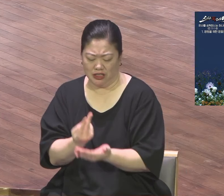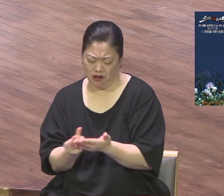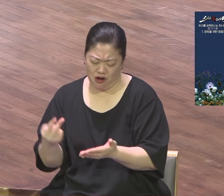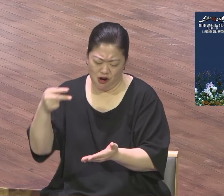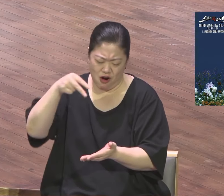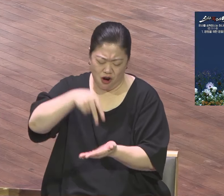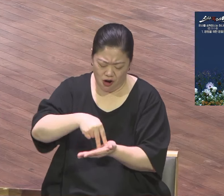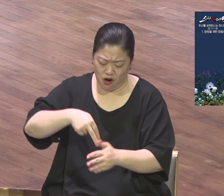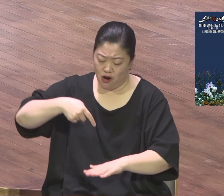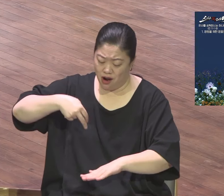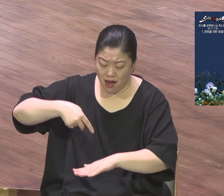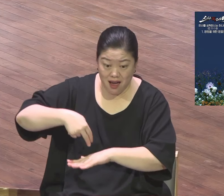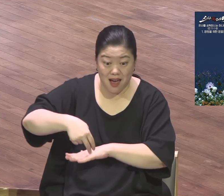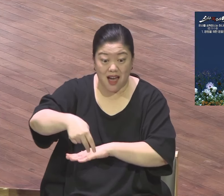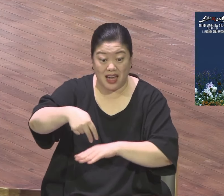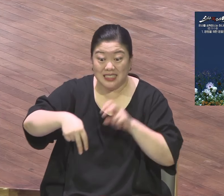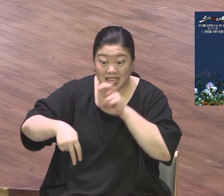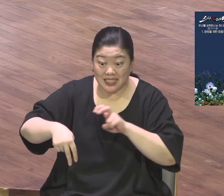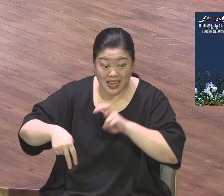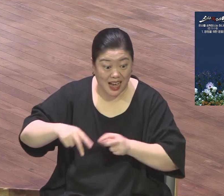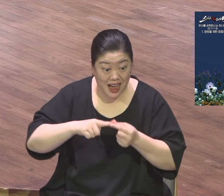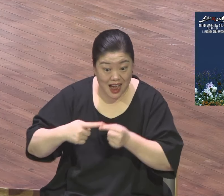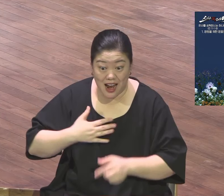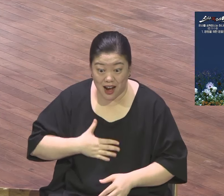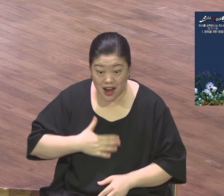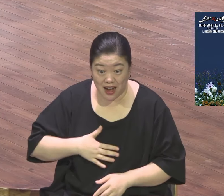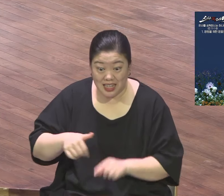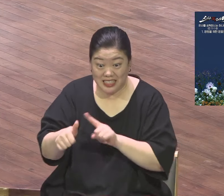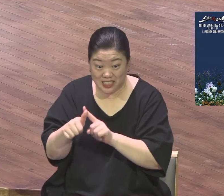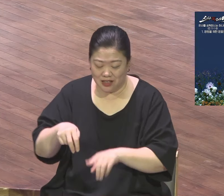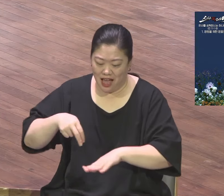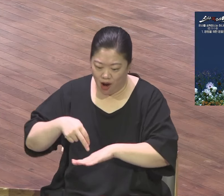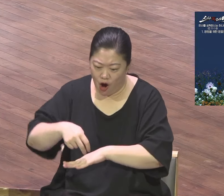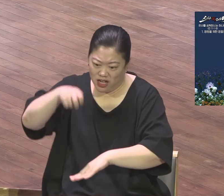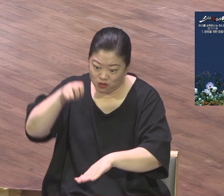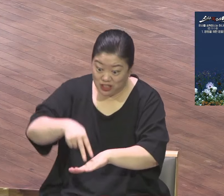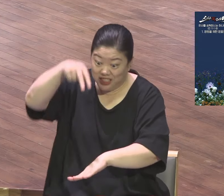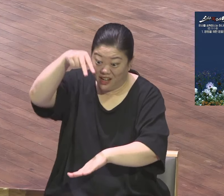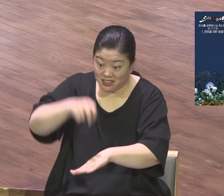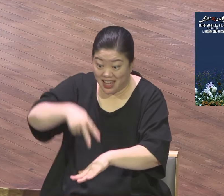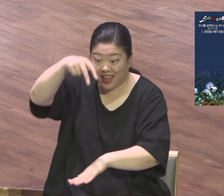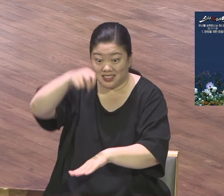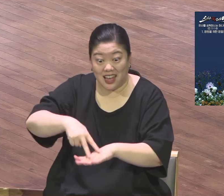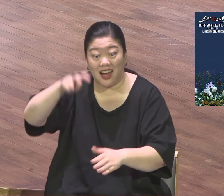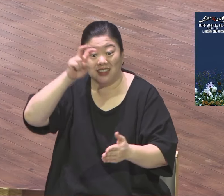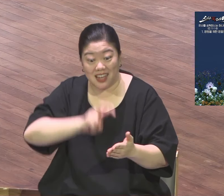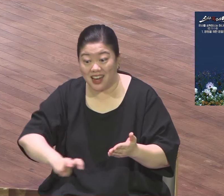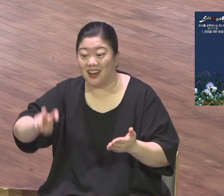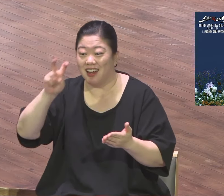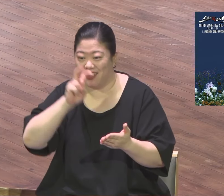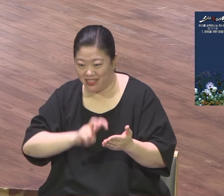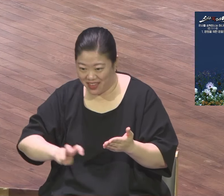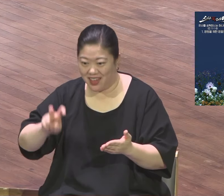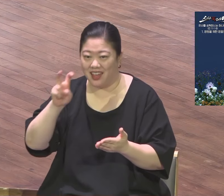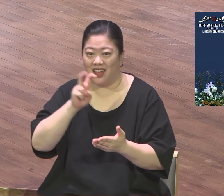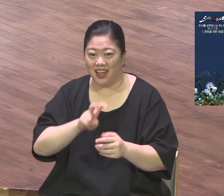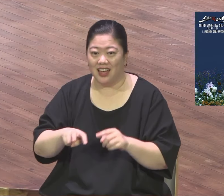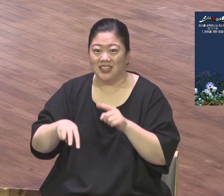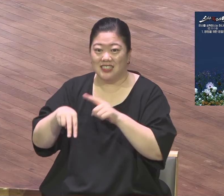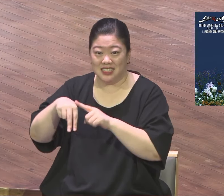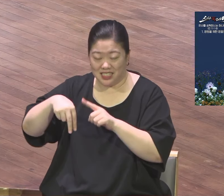일어나 걸어라. 그는 걸었네 뛰었네